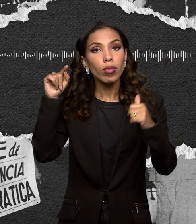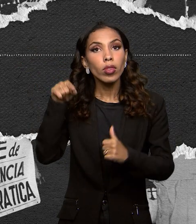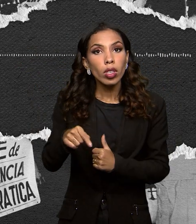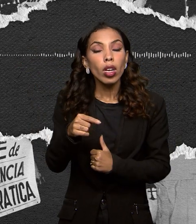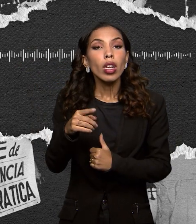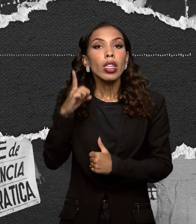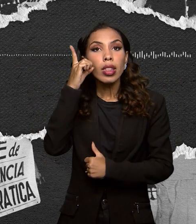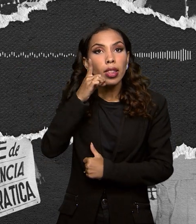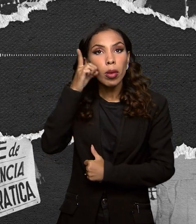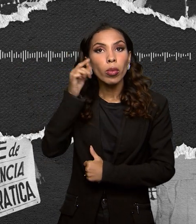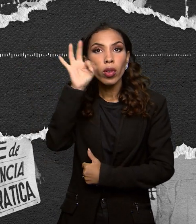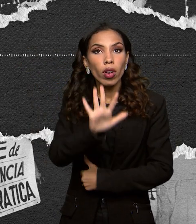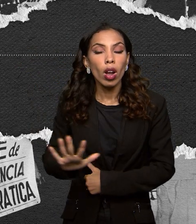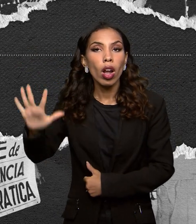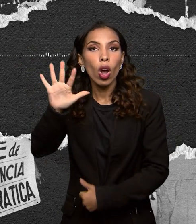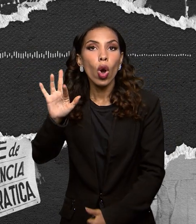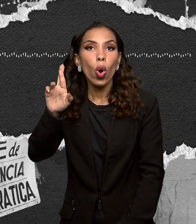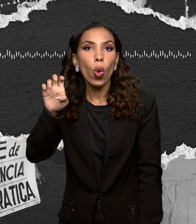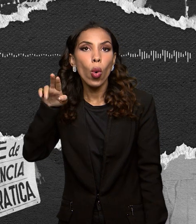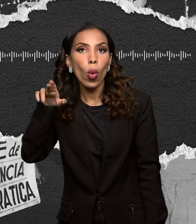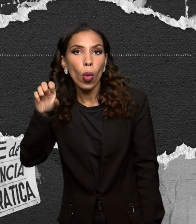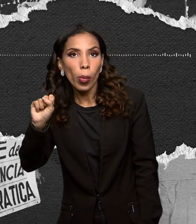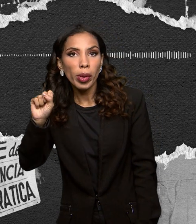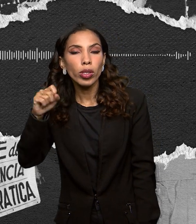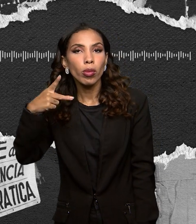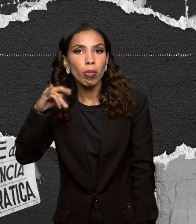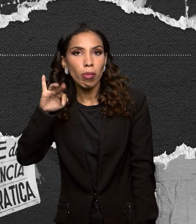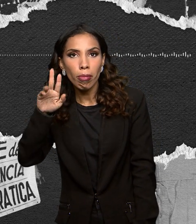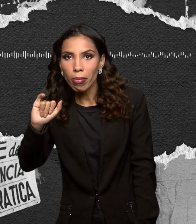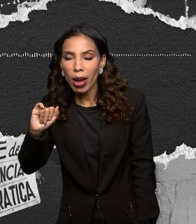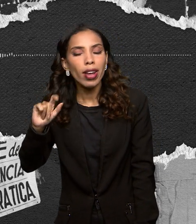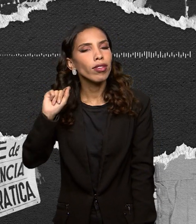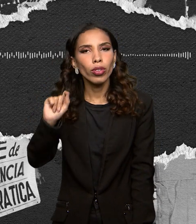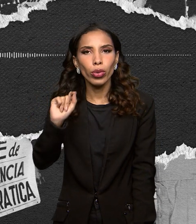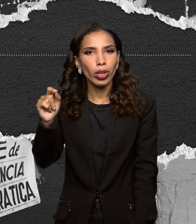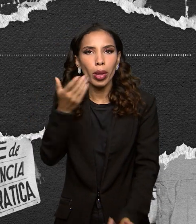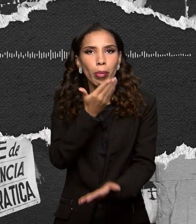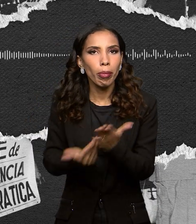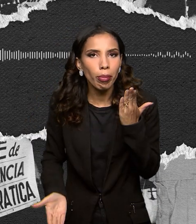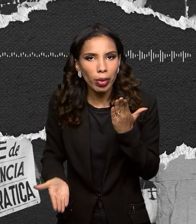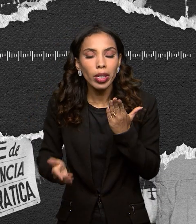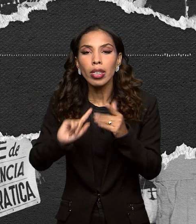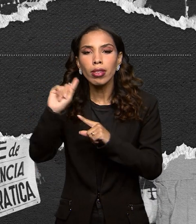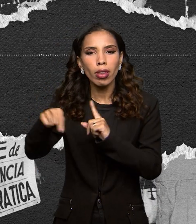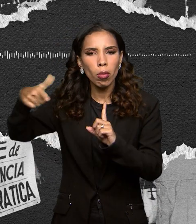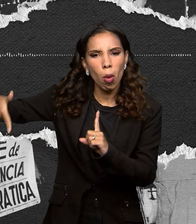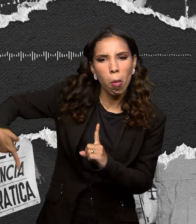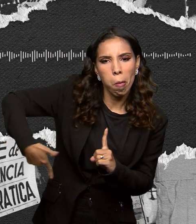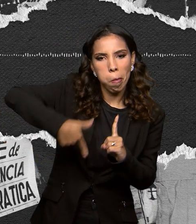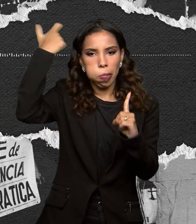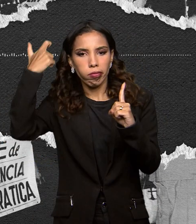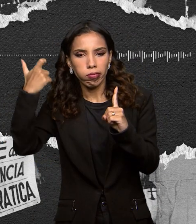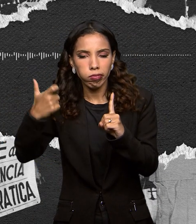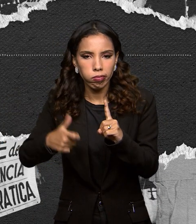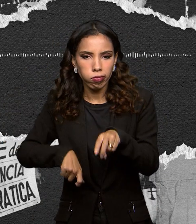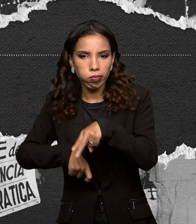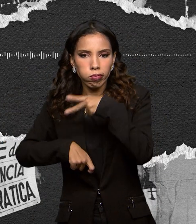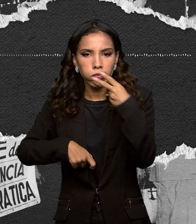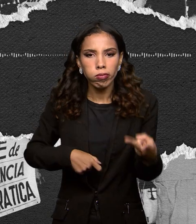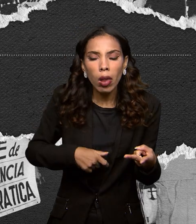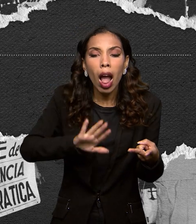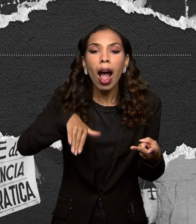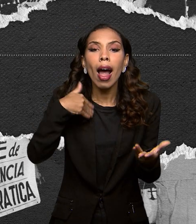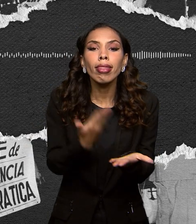do deputado federal Rubens Paiva, que teve um mandato cassado e anos depois foi assassinado e teve o cadáver ocultado